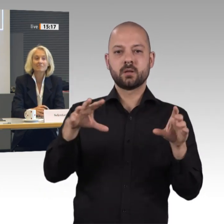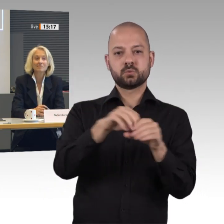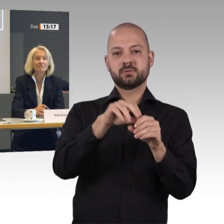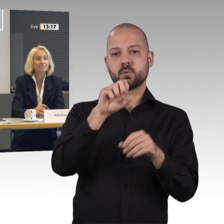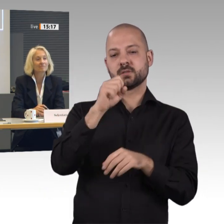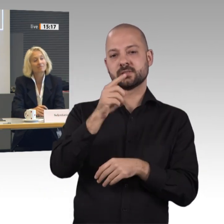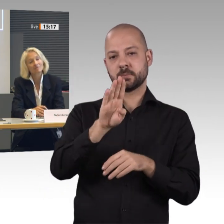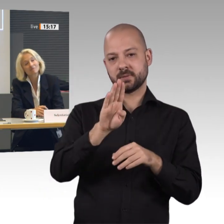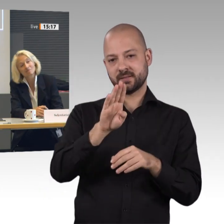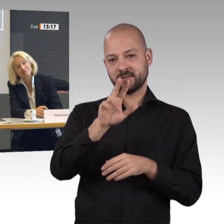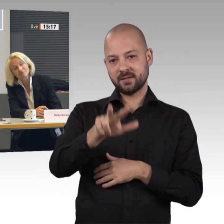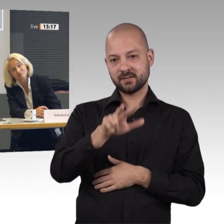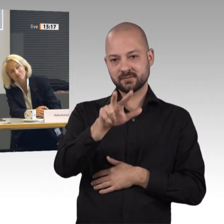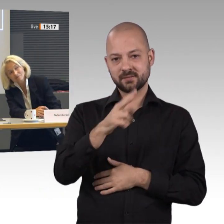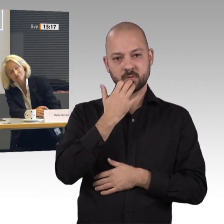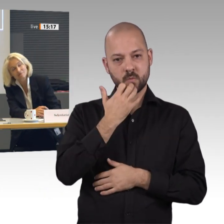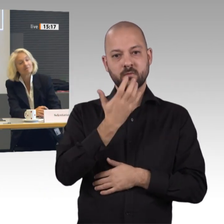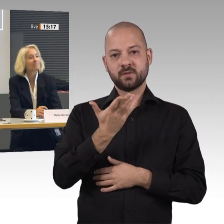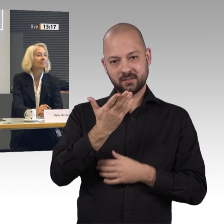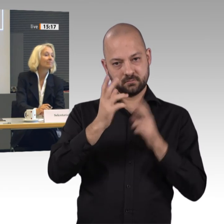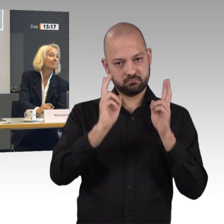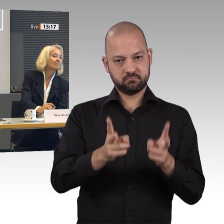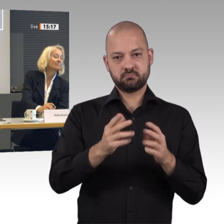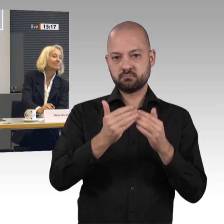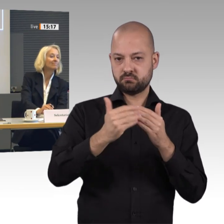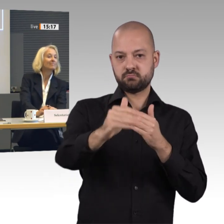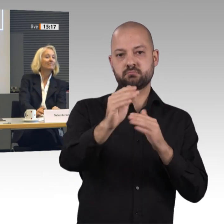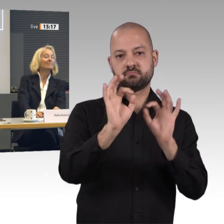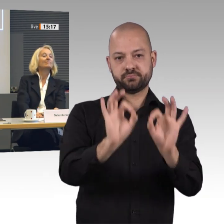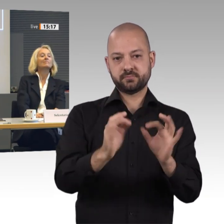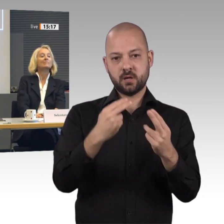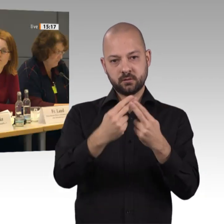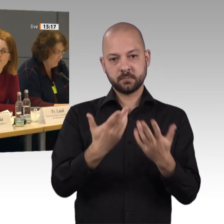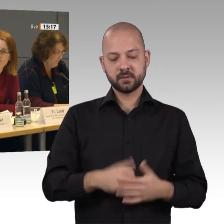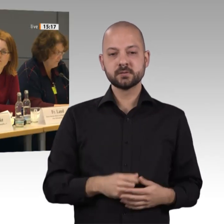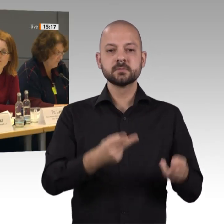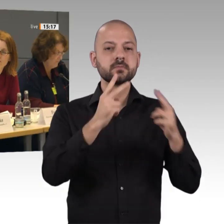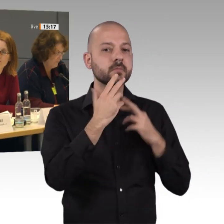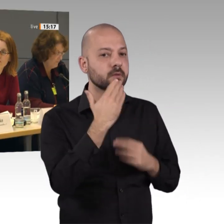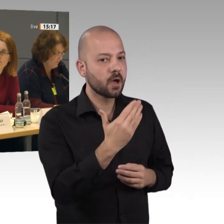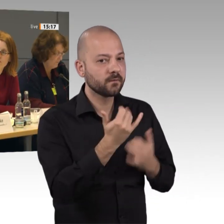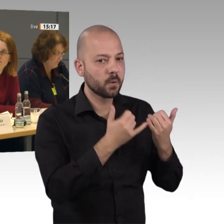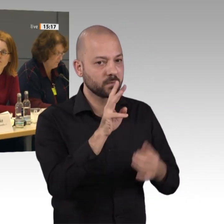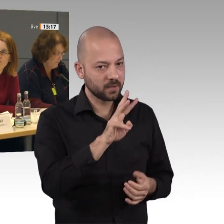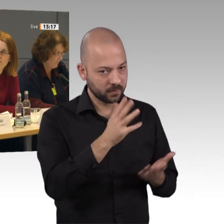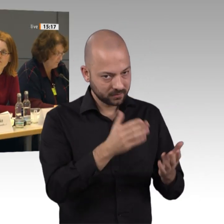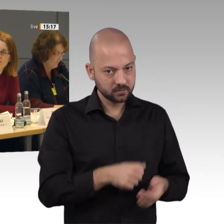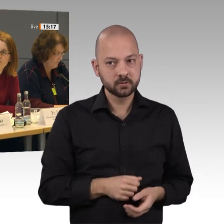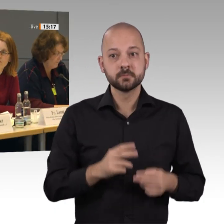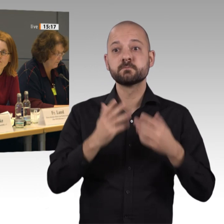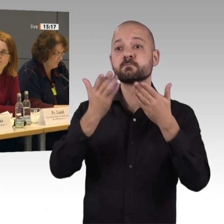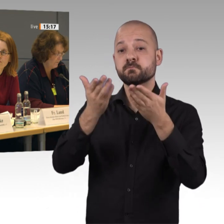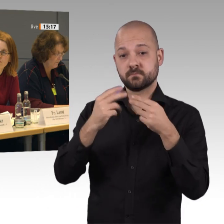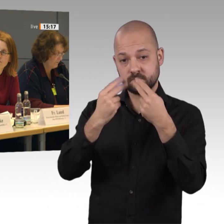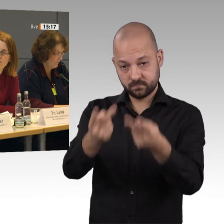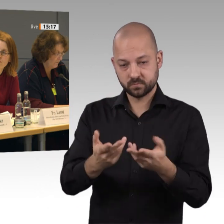Ja, vielen Dank. Ich kann vielleicht ergänzend noch anfügen zu der Regelung in 138, also die dass die